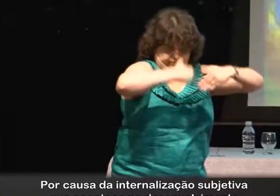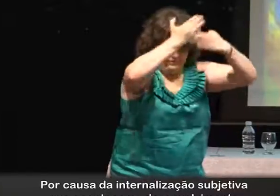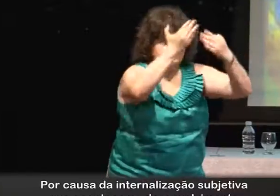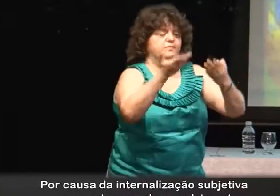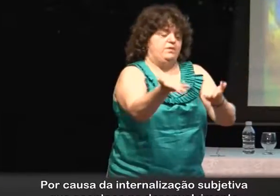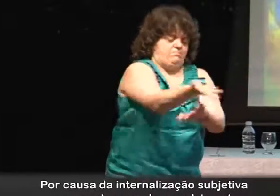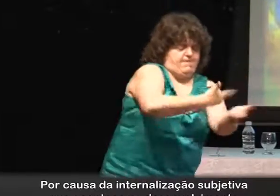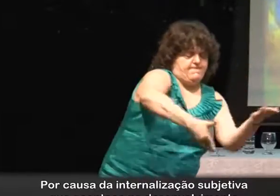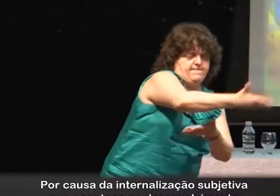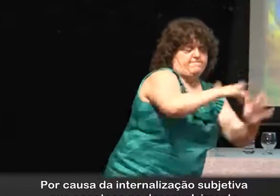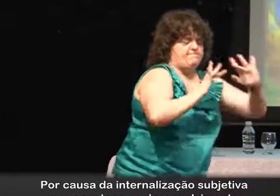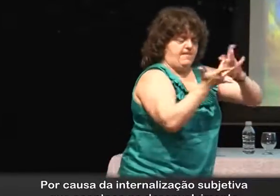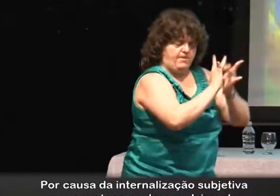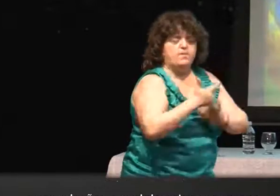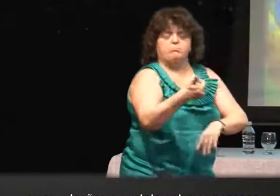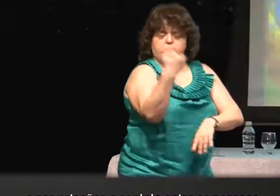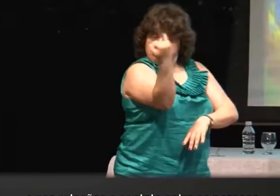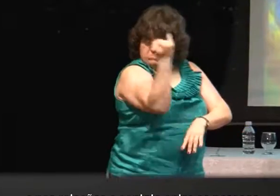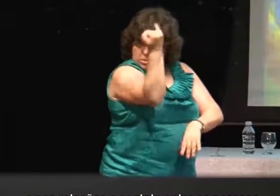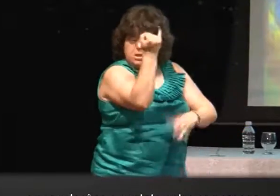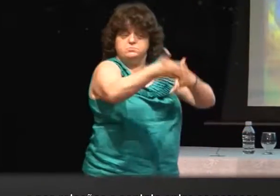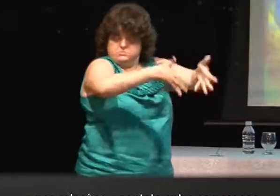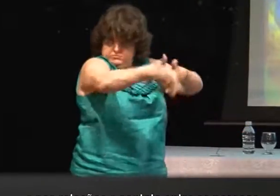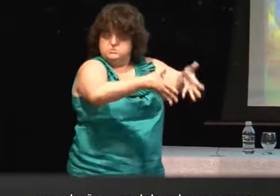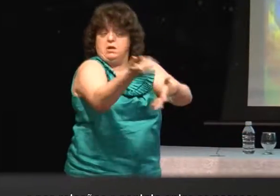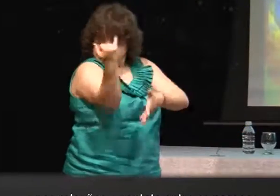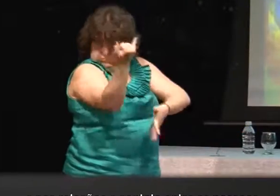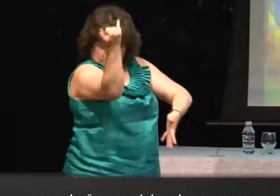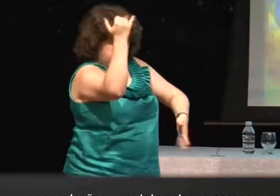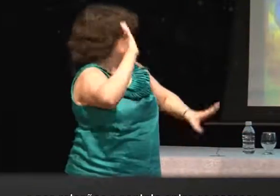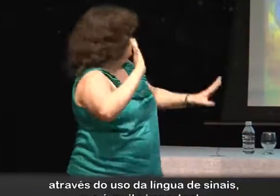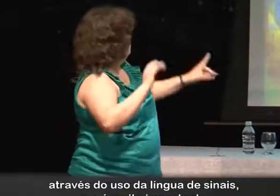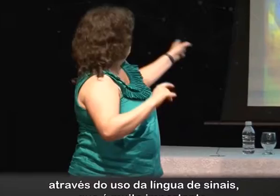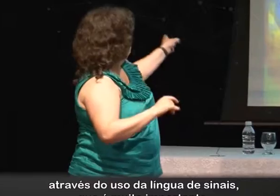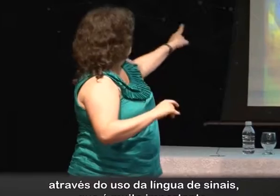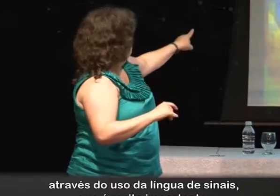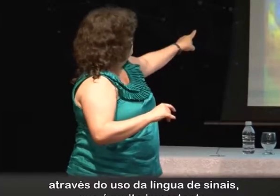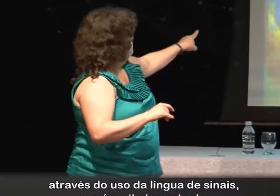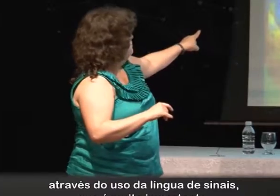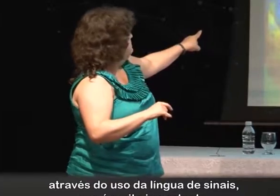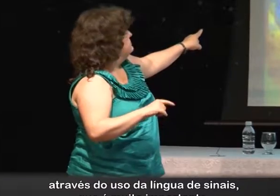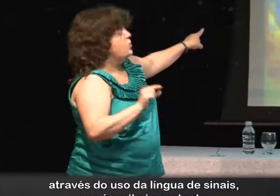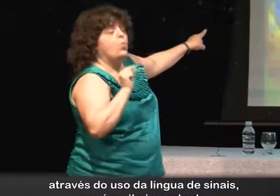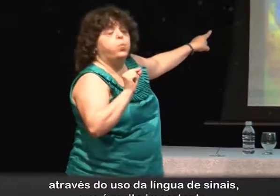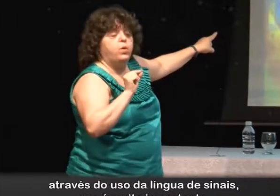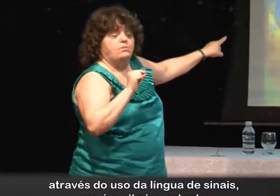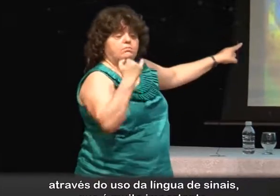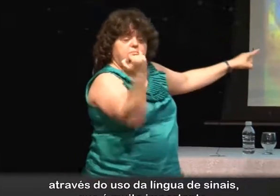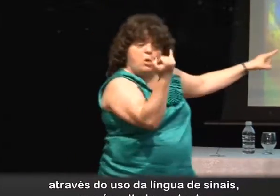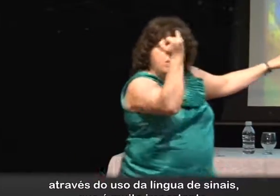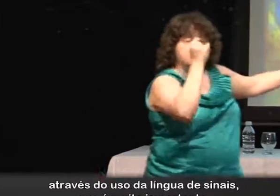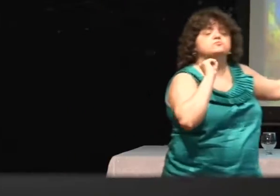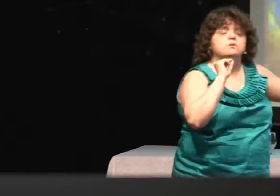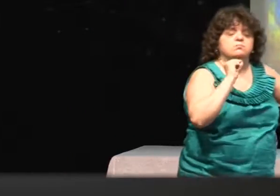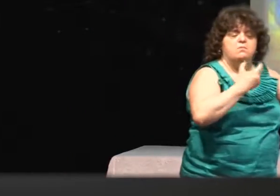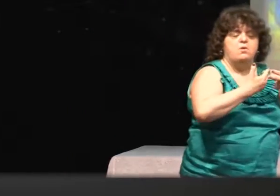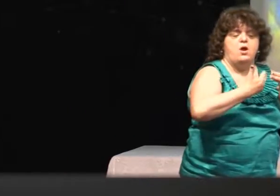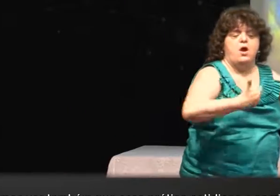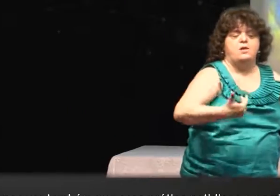que acontece no desenvolvimento e nas relações no contato entre as pessoas através do uso da língua de sinais, que é muito importante. Podemos